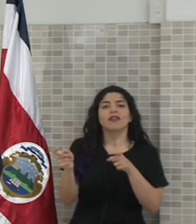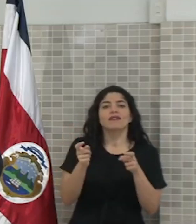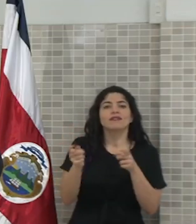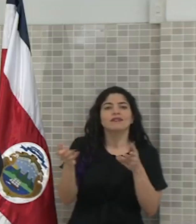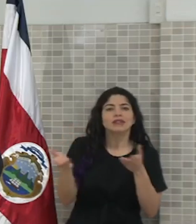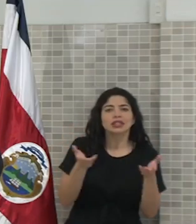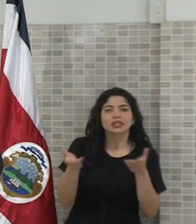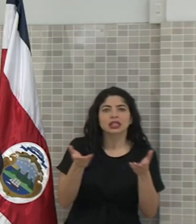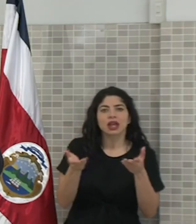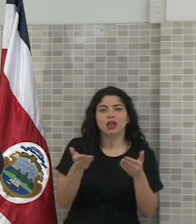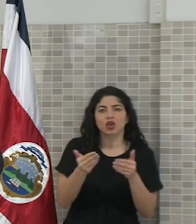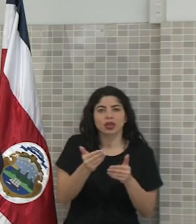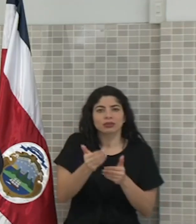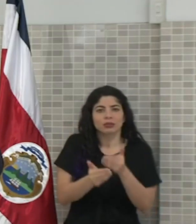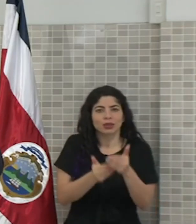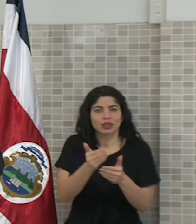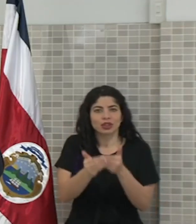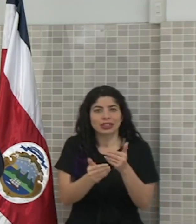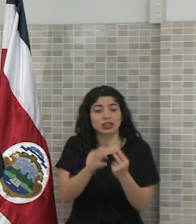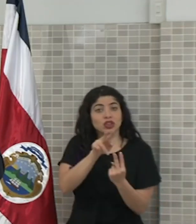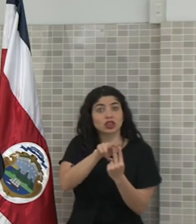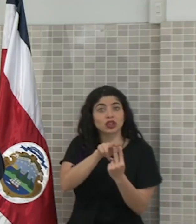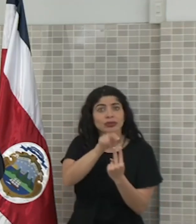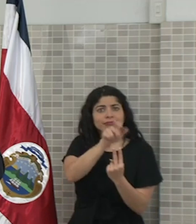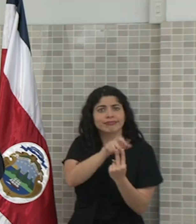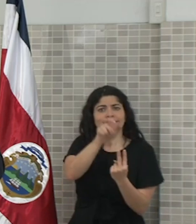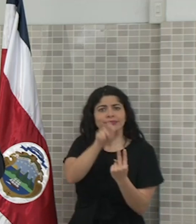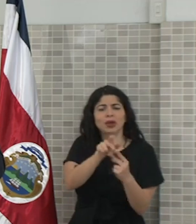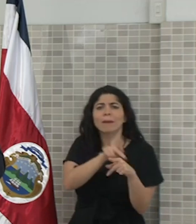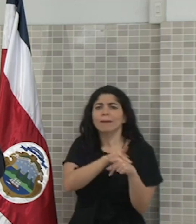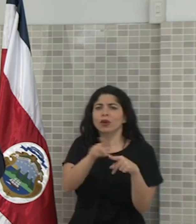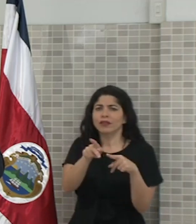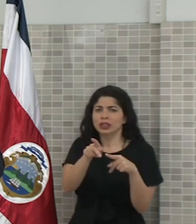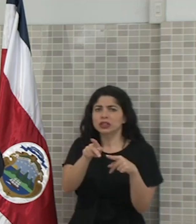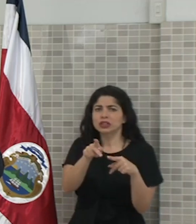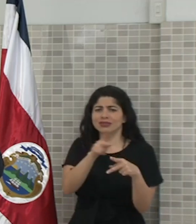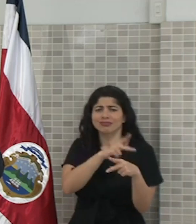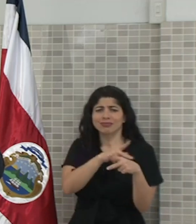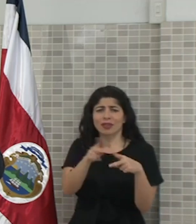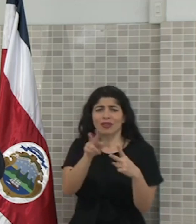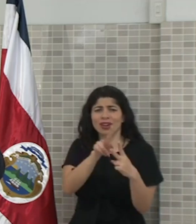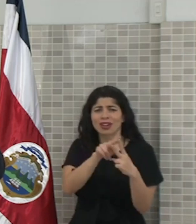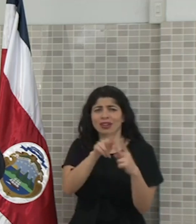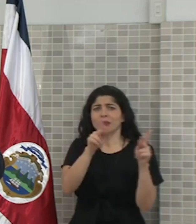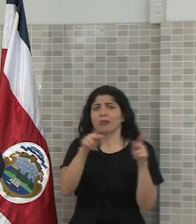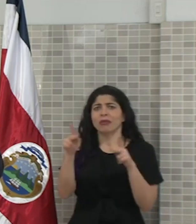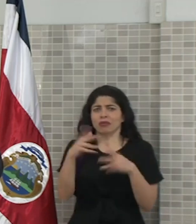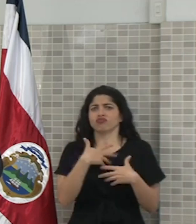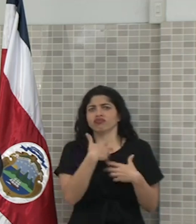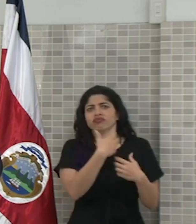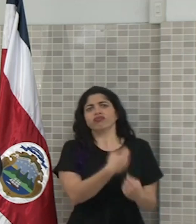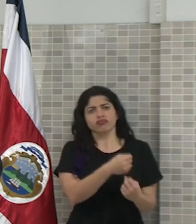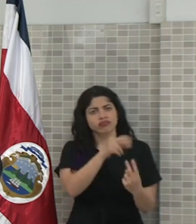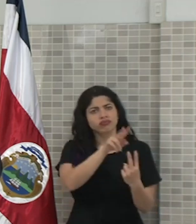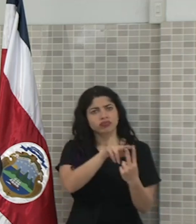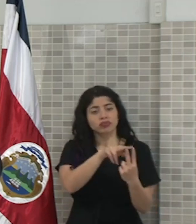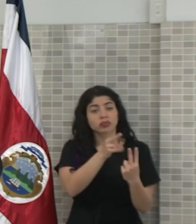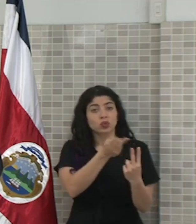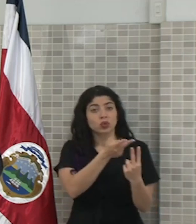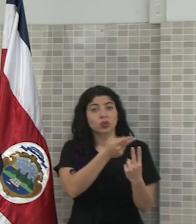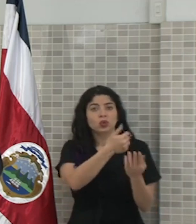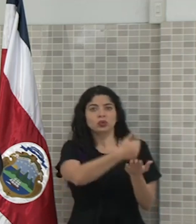proceso. Dos personas profesionales de gran credibilidad y que nos